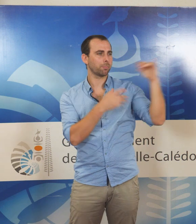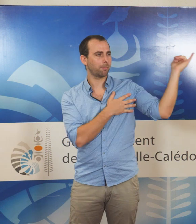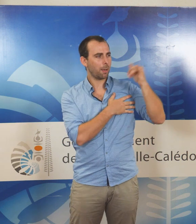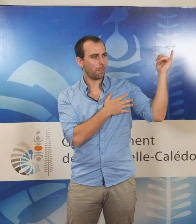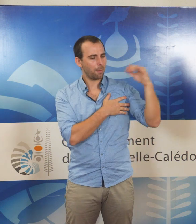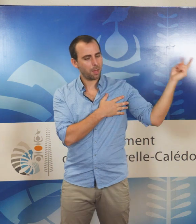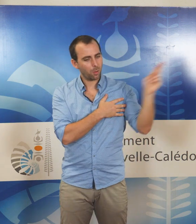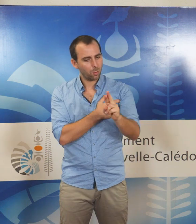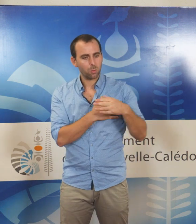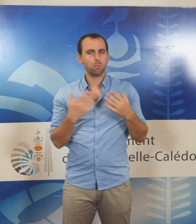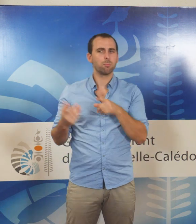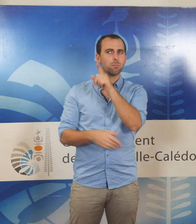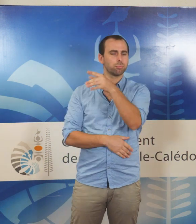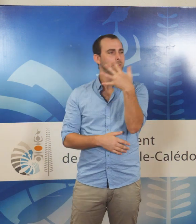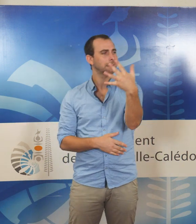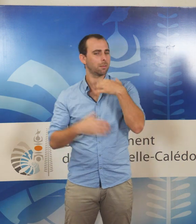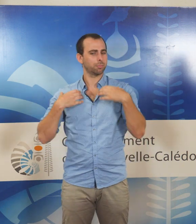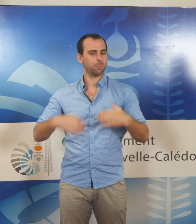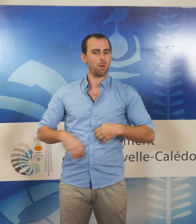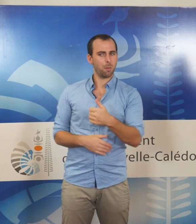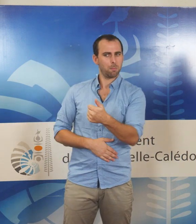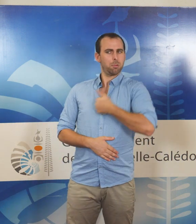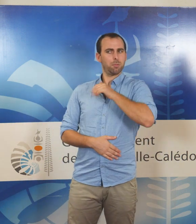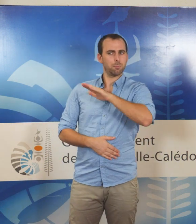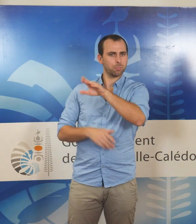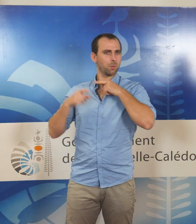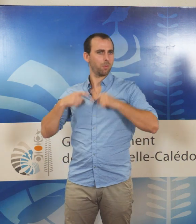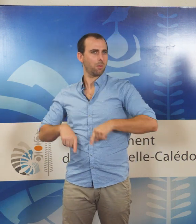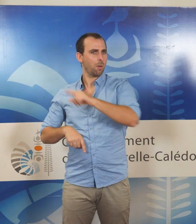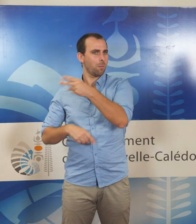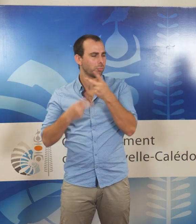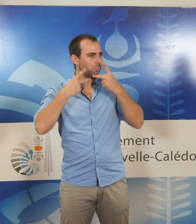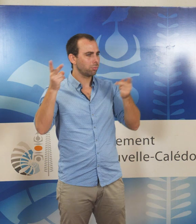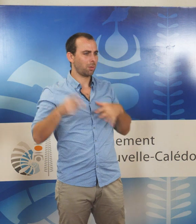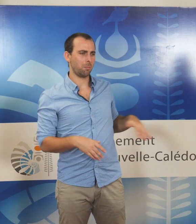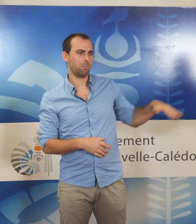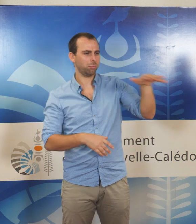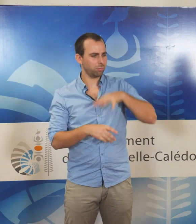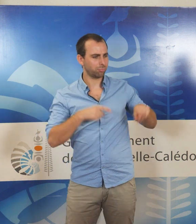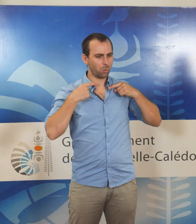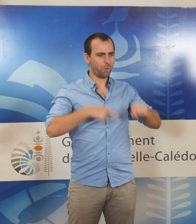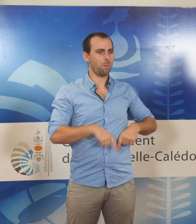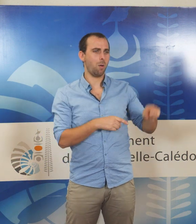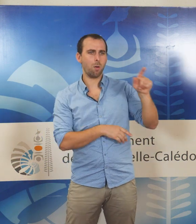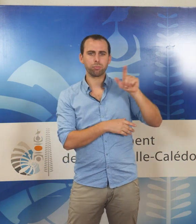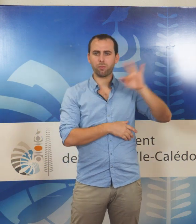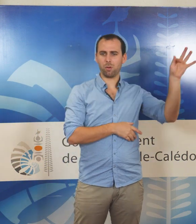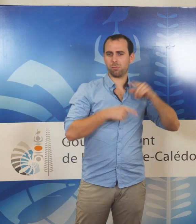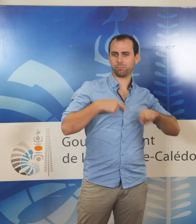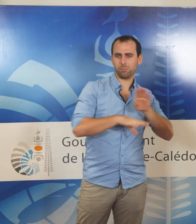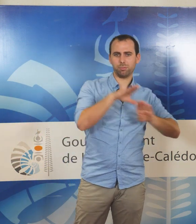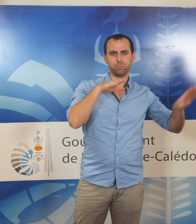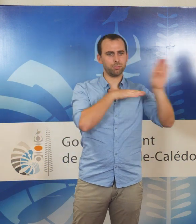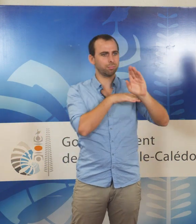les 5 membres indépendantistes du gouvernement parlent d'une décision conjointe du gouvernement et du Haut Commissariat de suspendre le rapatriement des Calédoniens. Est-ce que